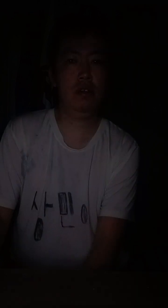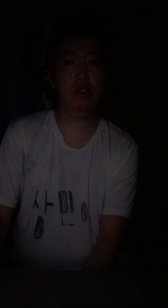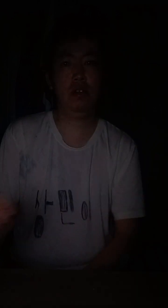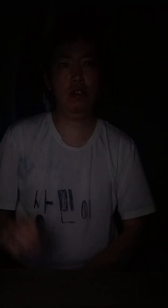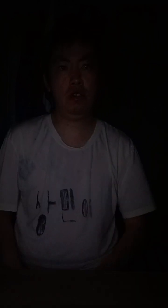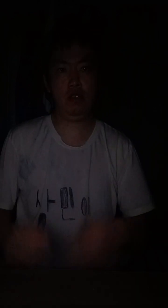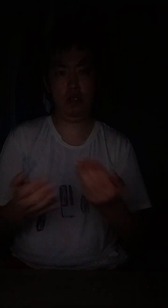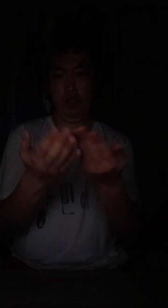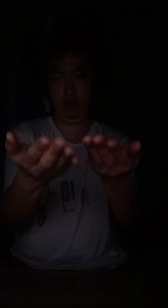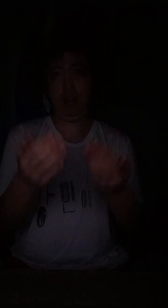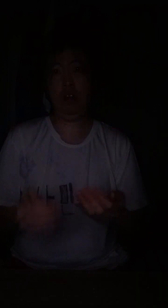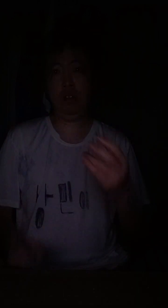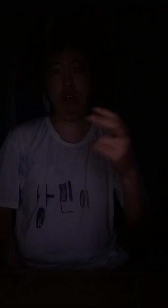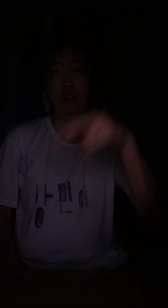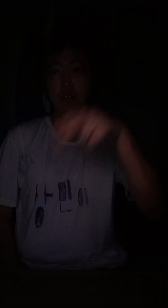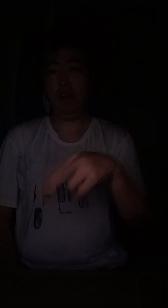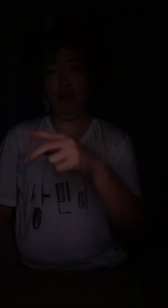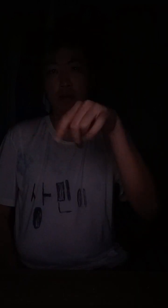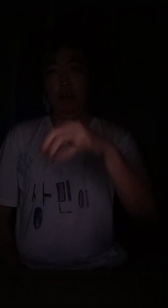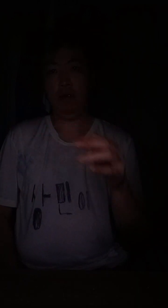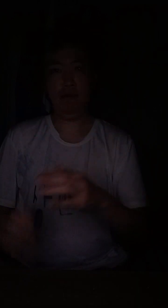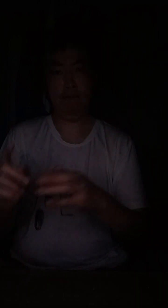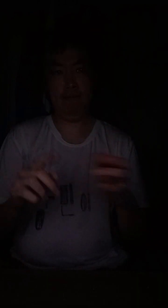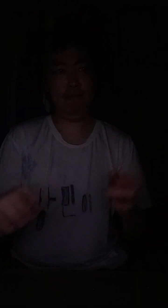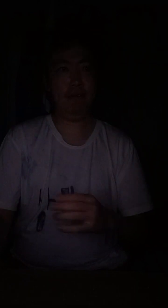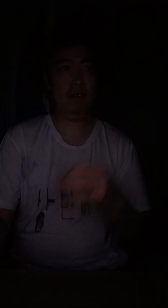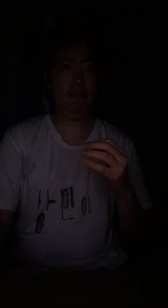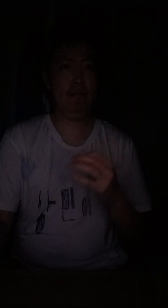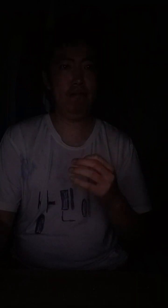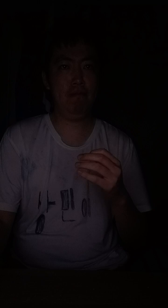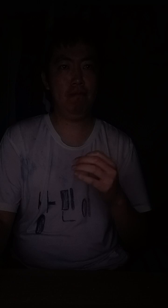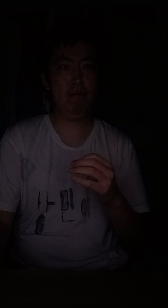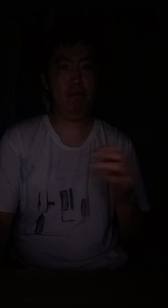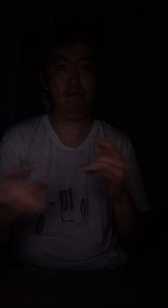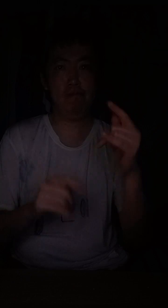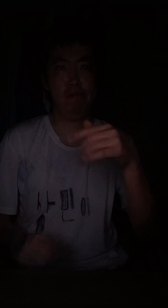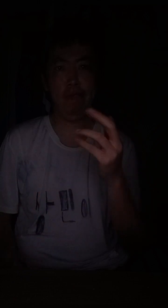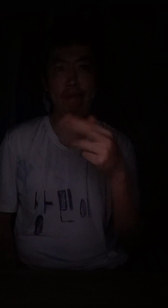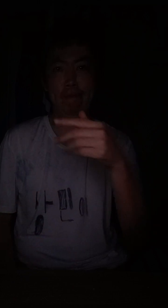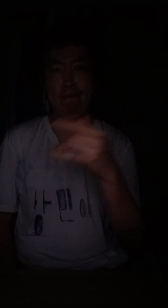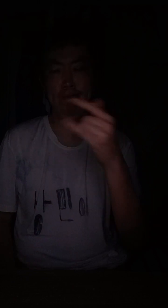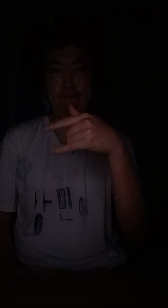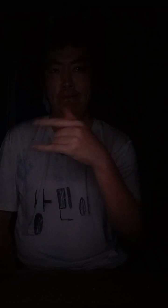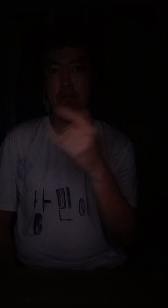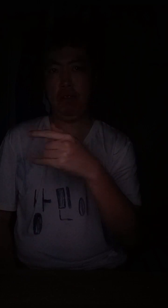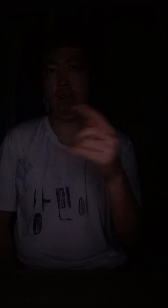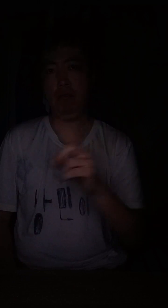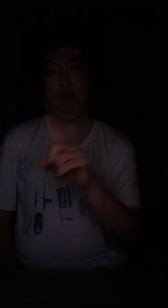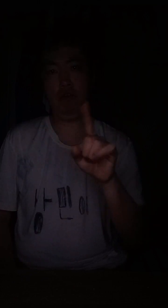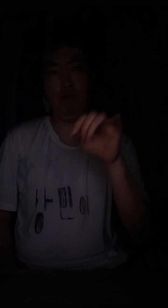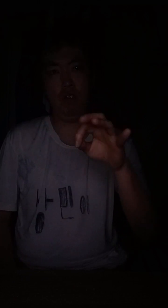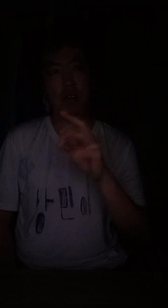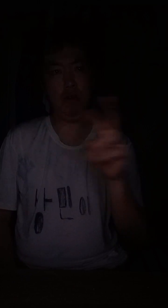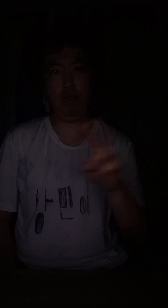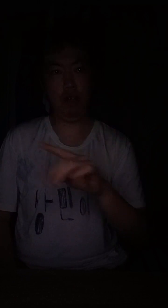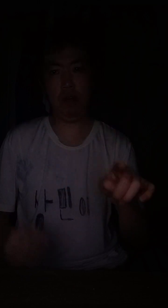다음 소식입니다. 오늘 열린 방송통신위원회 국정감사에선 박장범 신임 KBS 사장 후보자를 둘러싸고